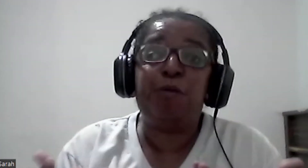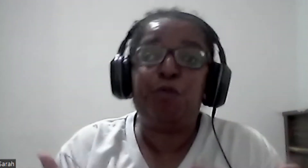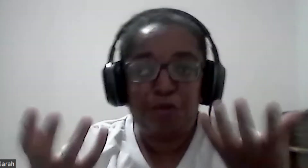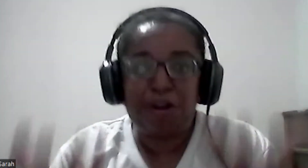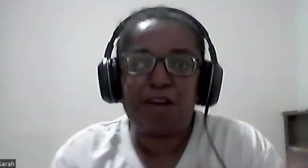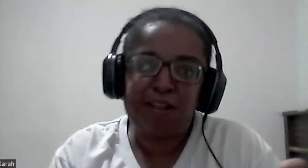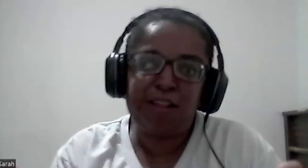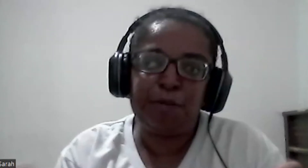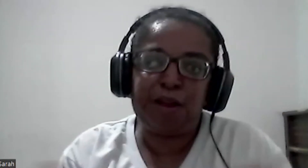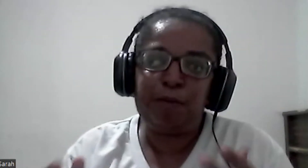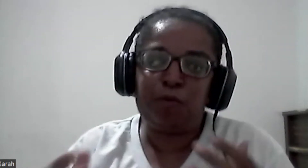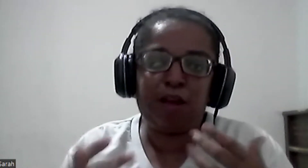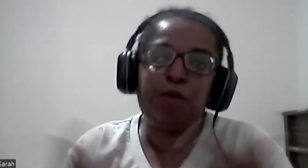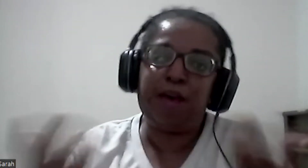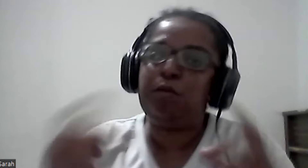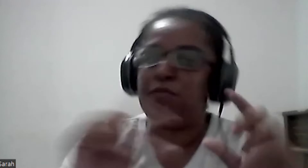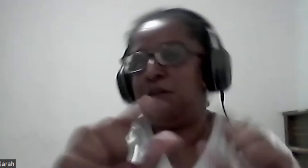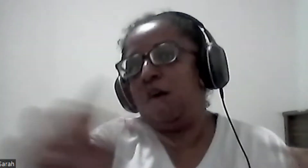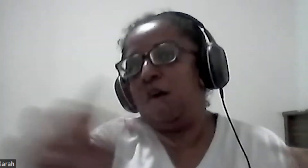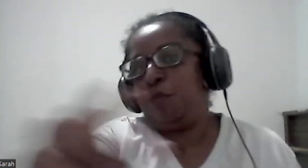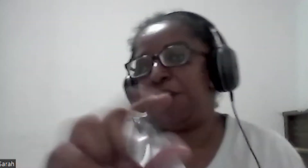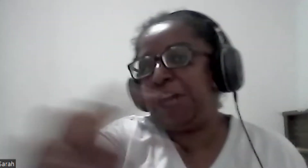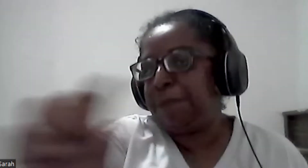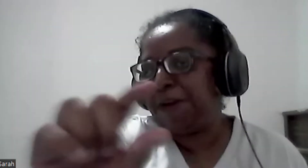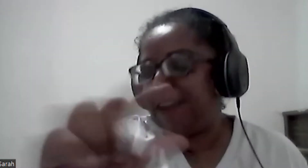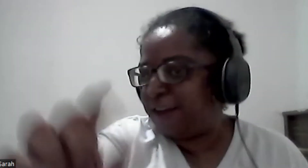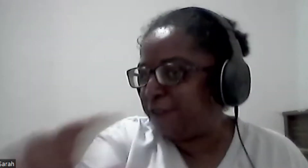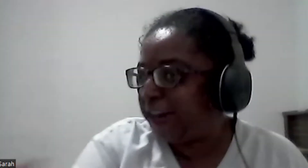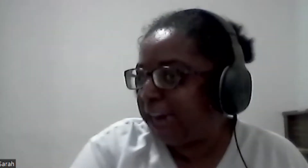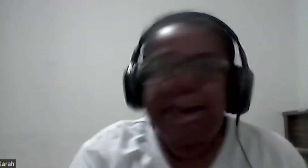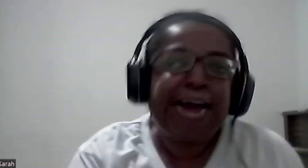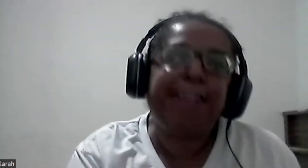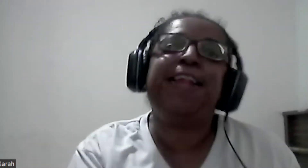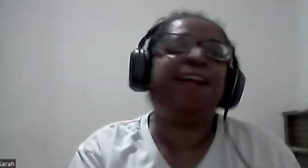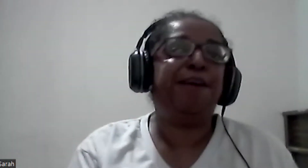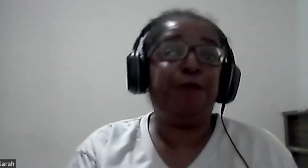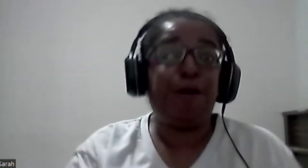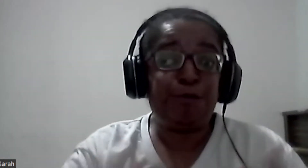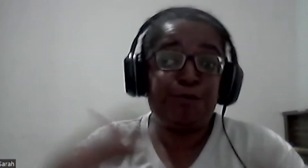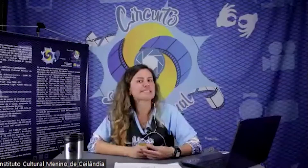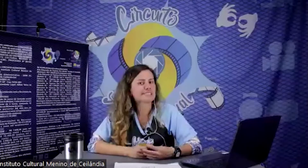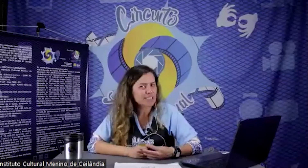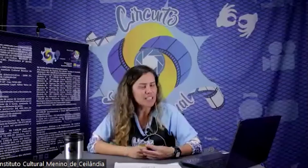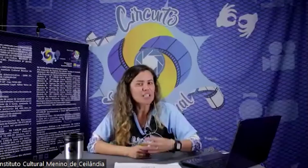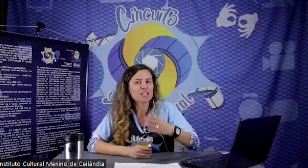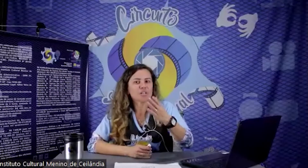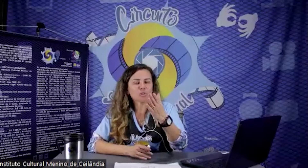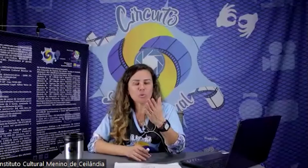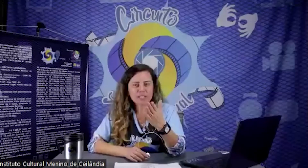muito grande em cima, né? Porque não é um simples tarefa de casa, não, é um Sim. processo. Não é